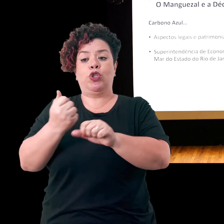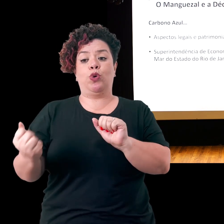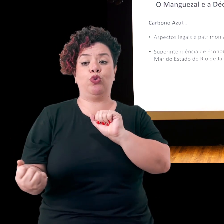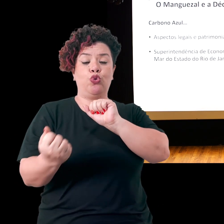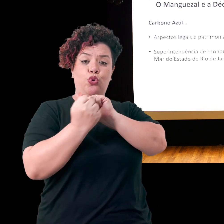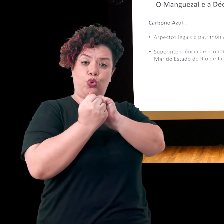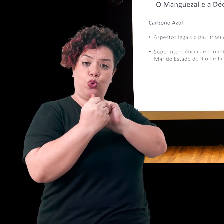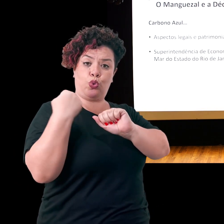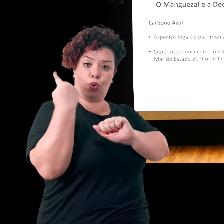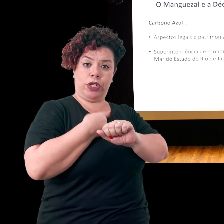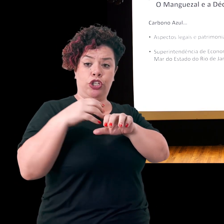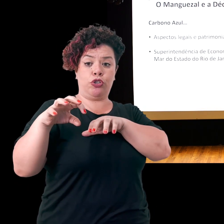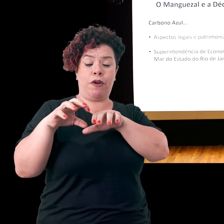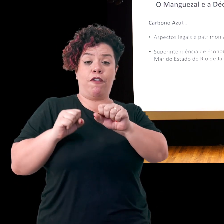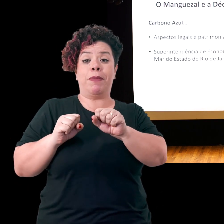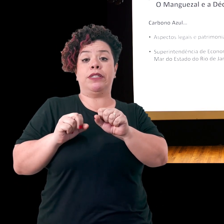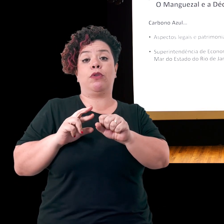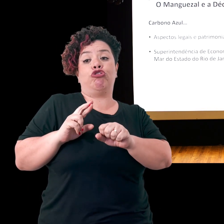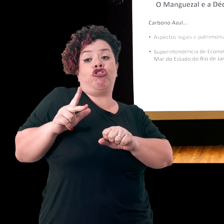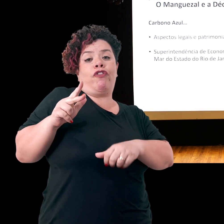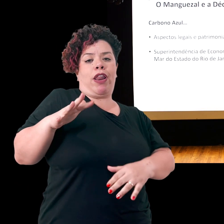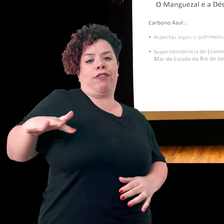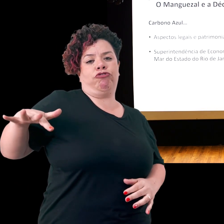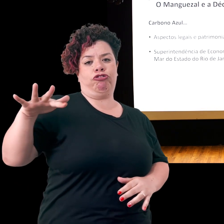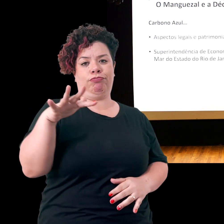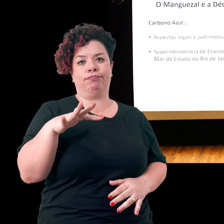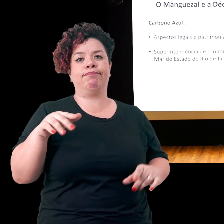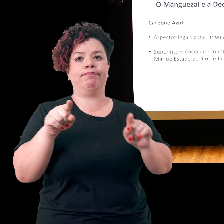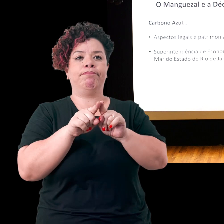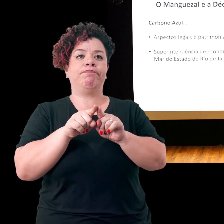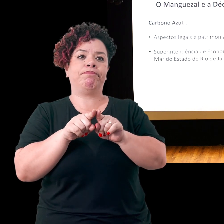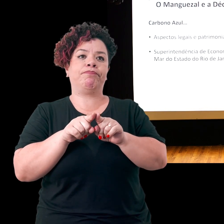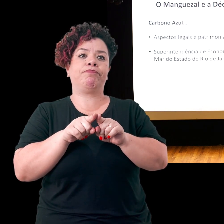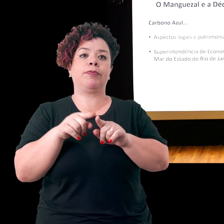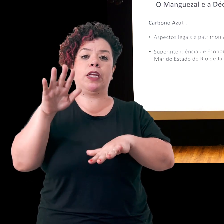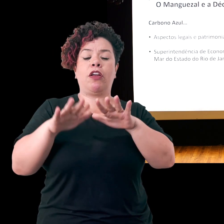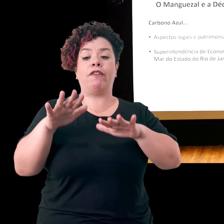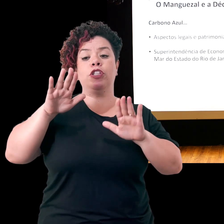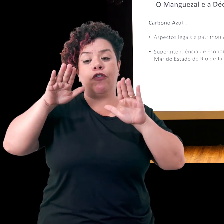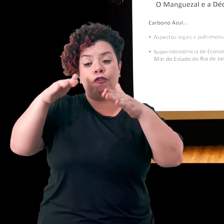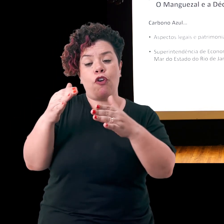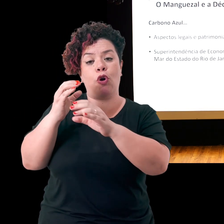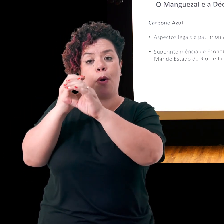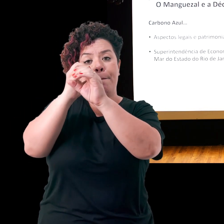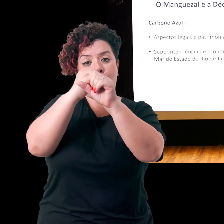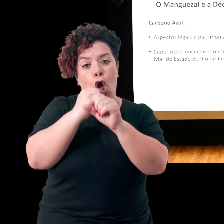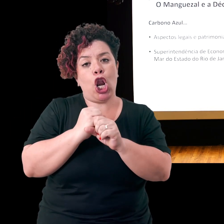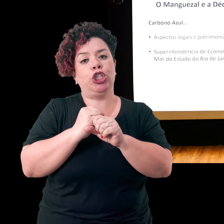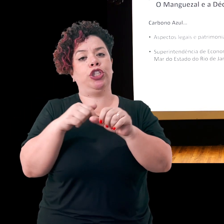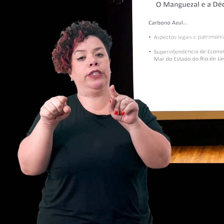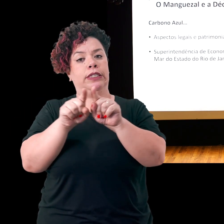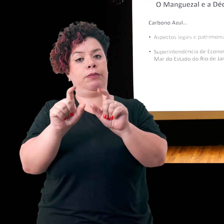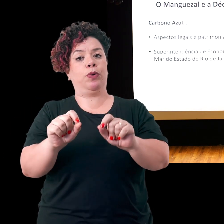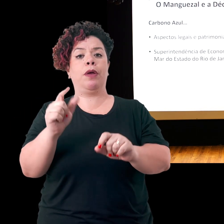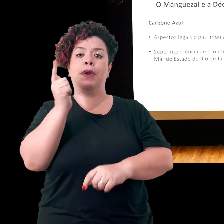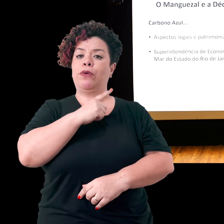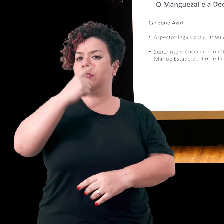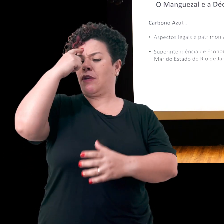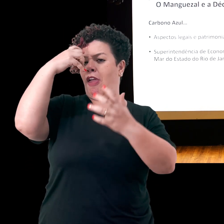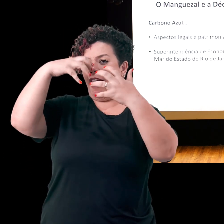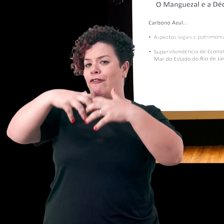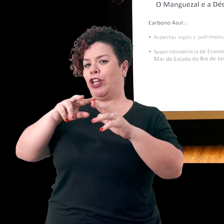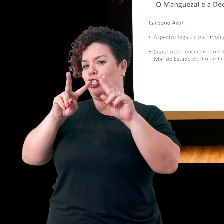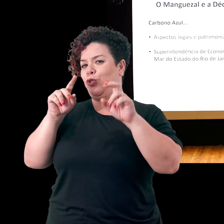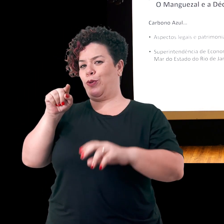a nós, com uma formação mais, né, eventualmente mais biológica ou de ciências naturais, para pensar